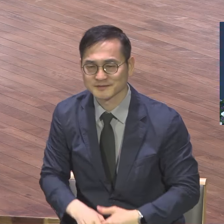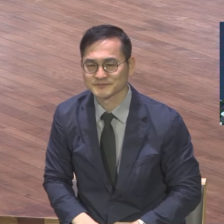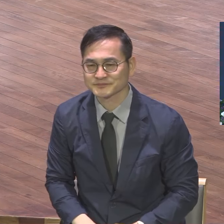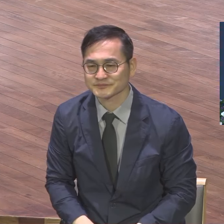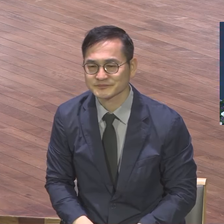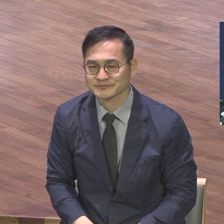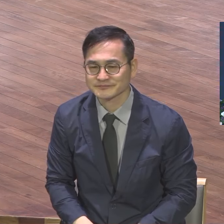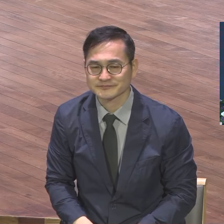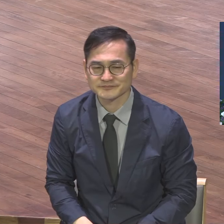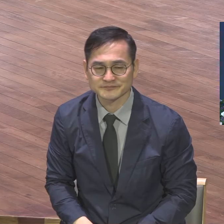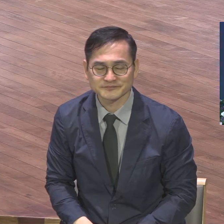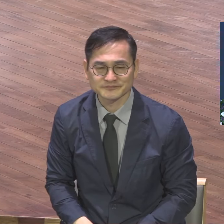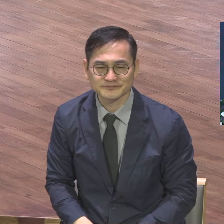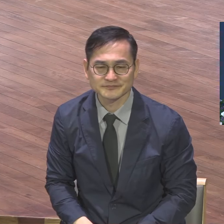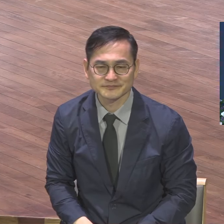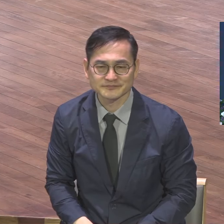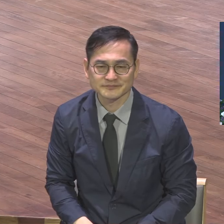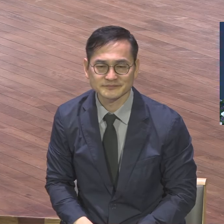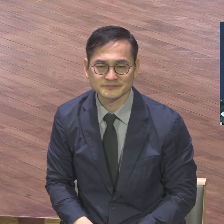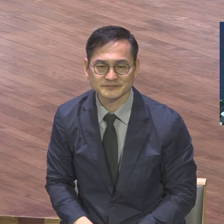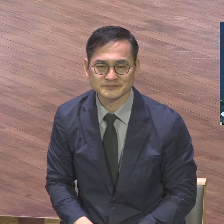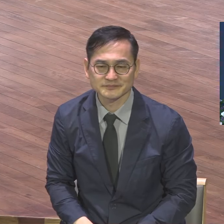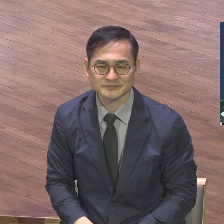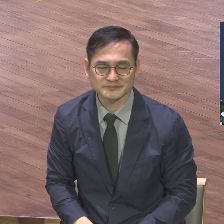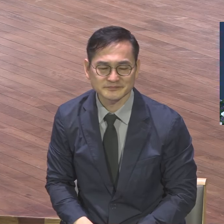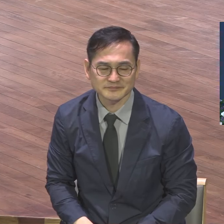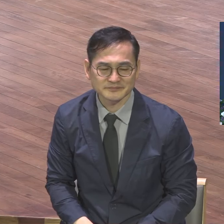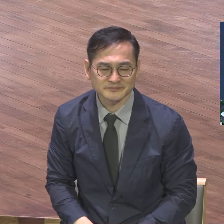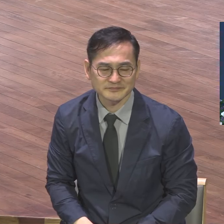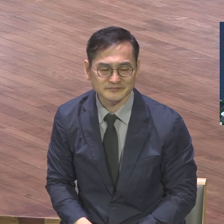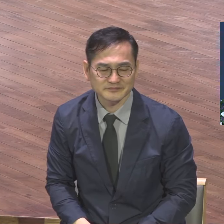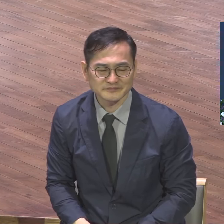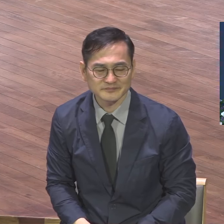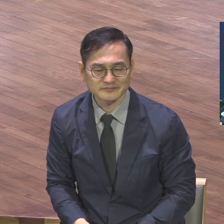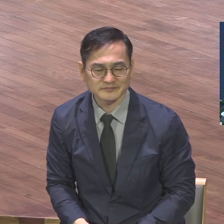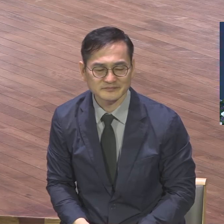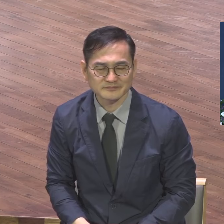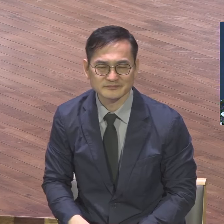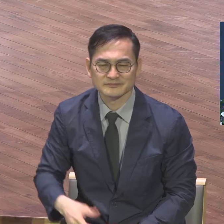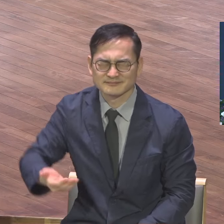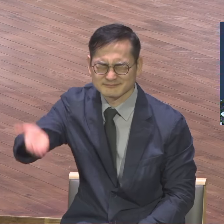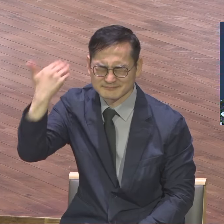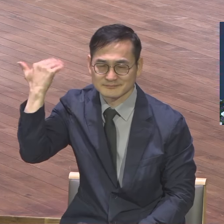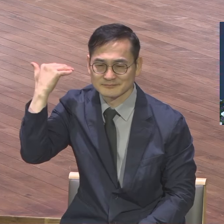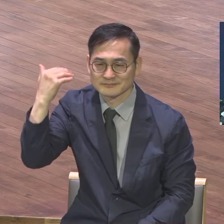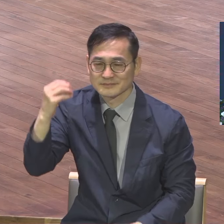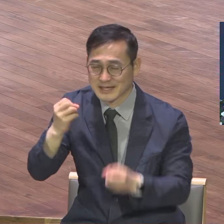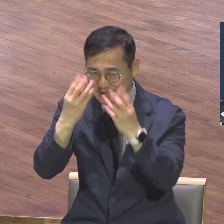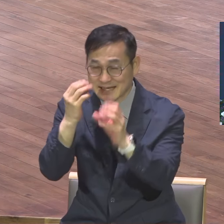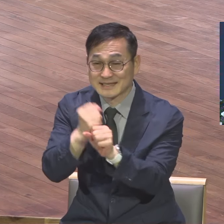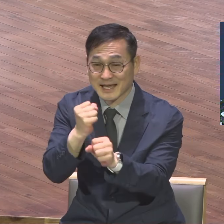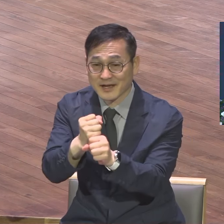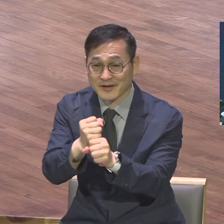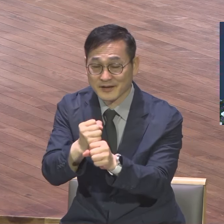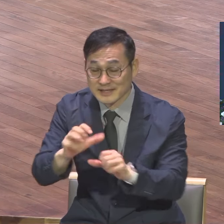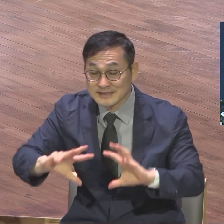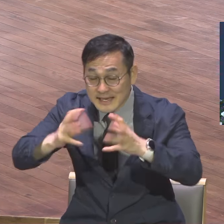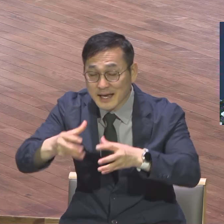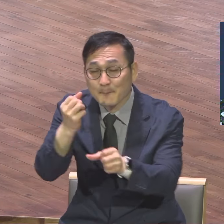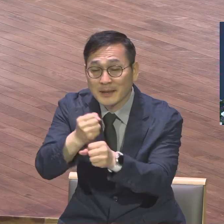여러분 인격과 상관없어요. 취미와 습관과 상관없어요. 창세 전에 여러분